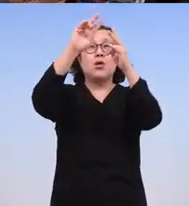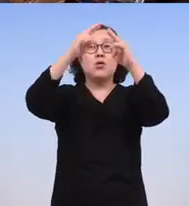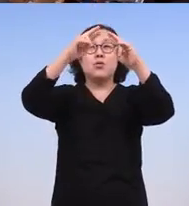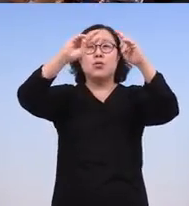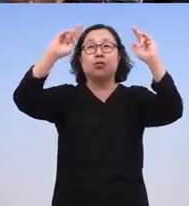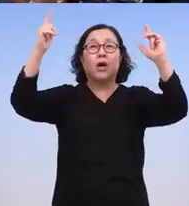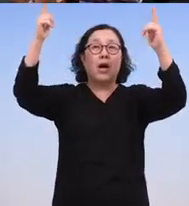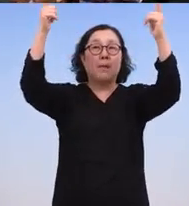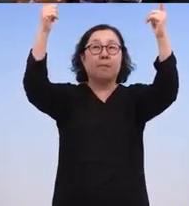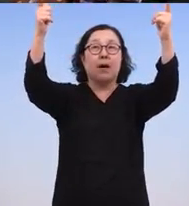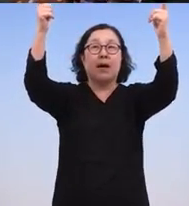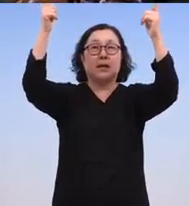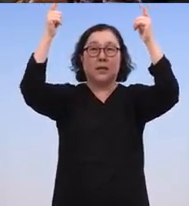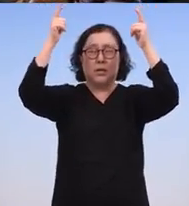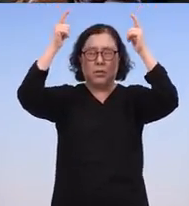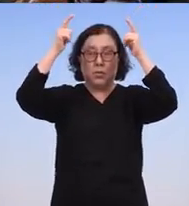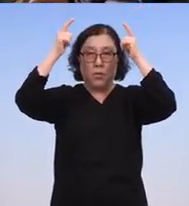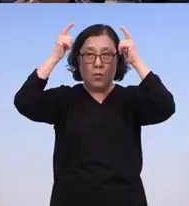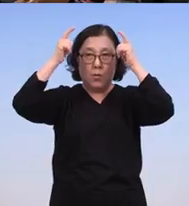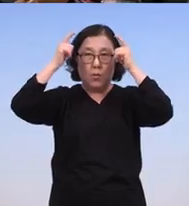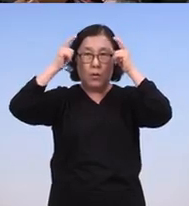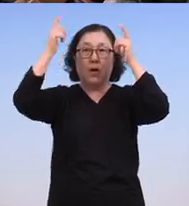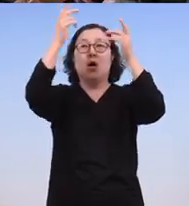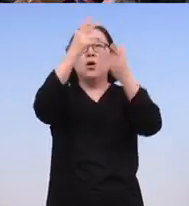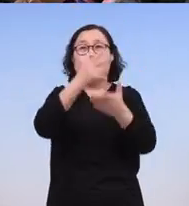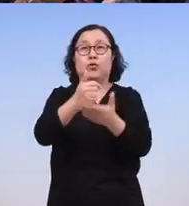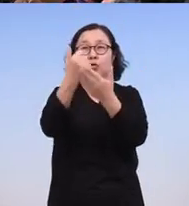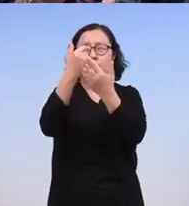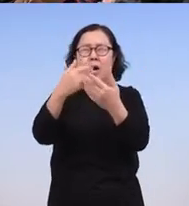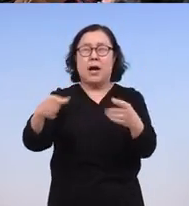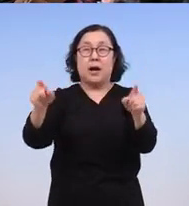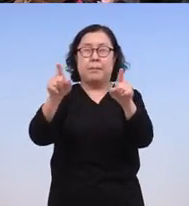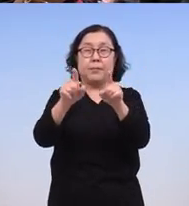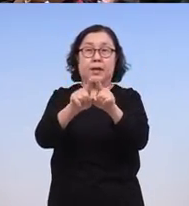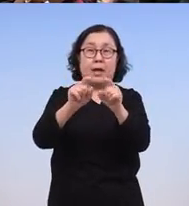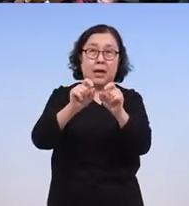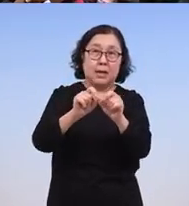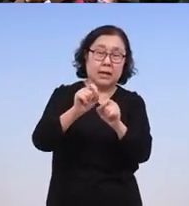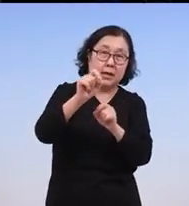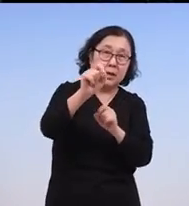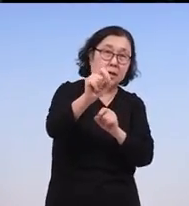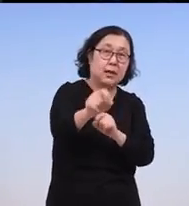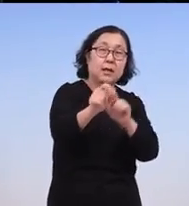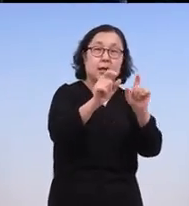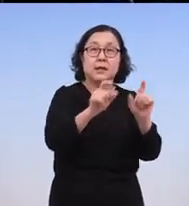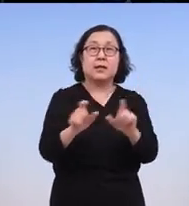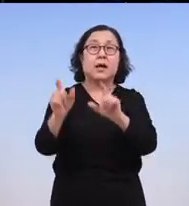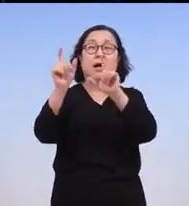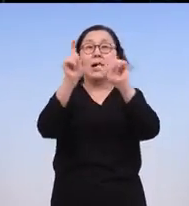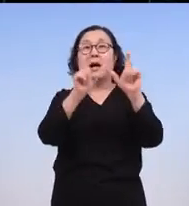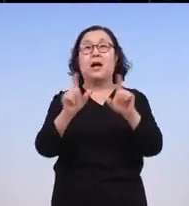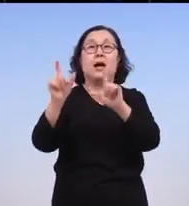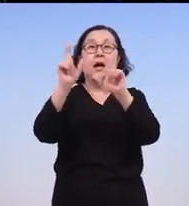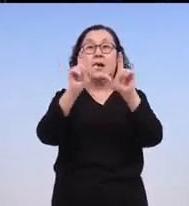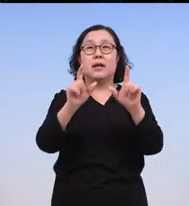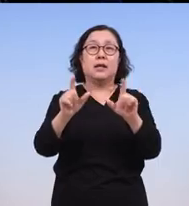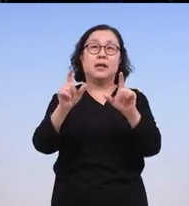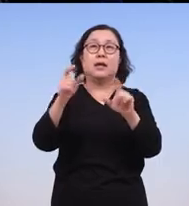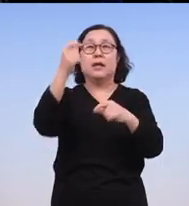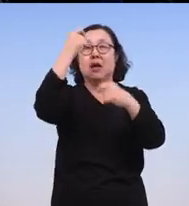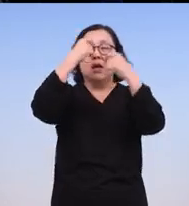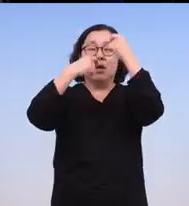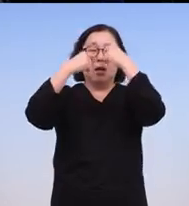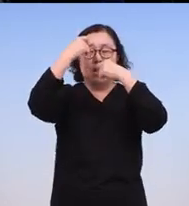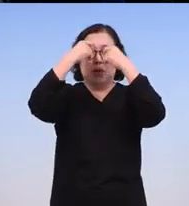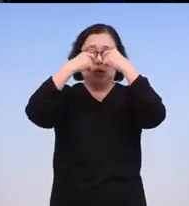내려놓고 빛난 멸류관 받아 쓰고서 주와 함께 눈물